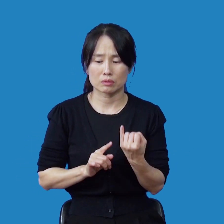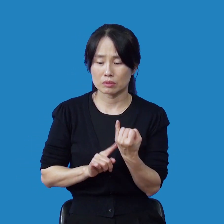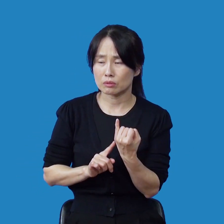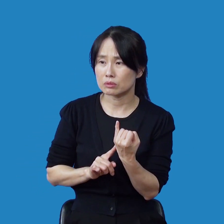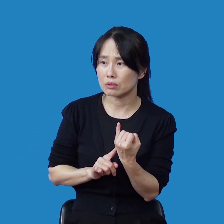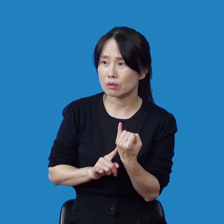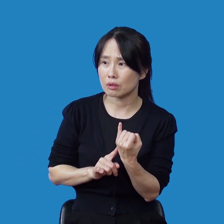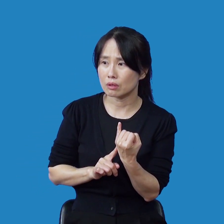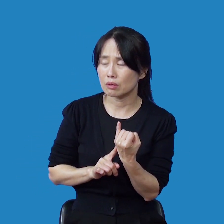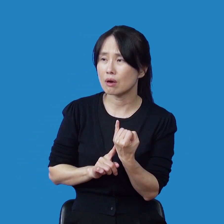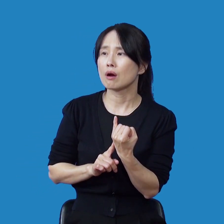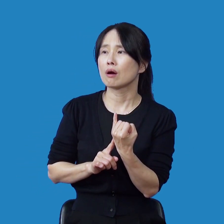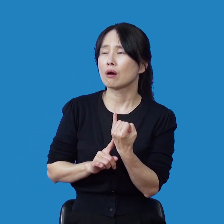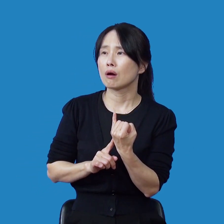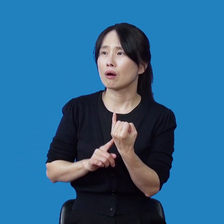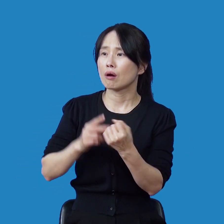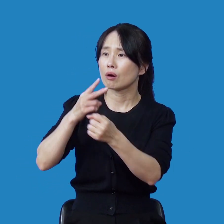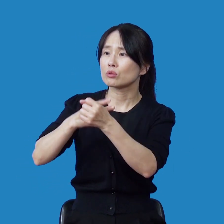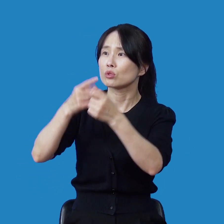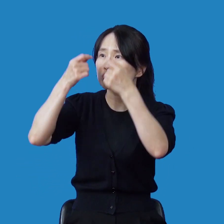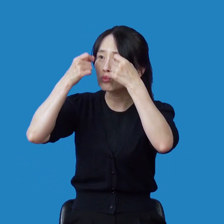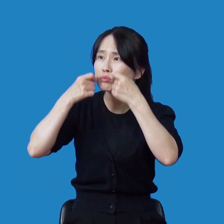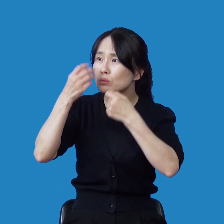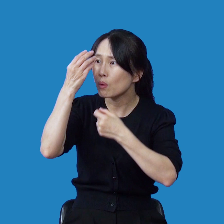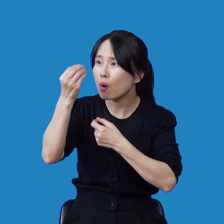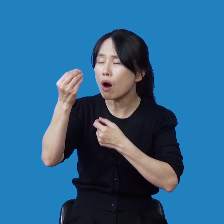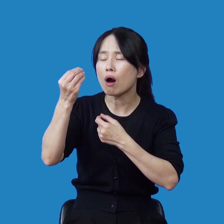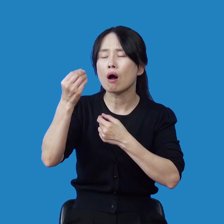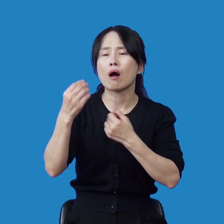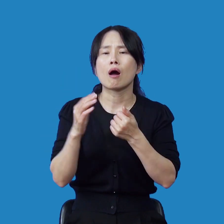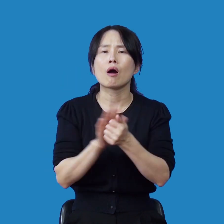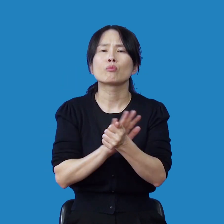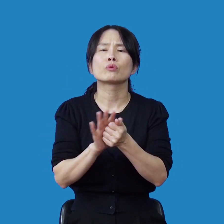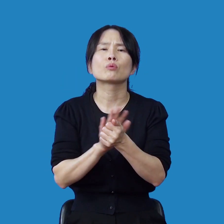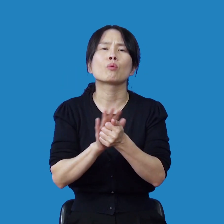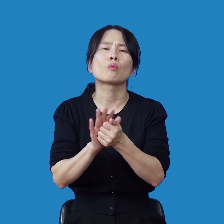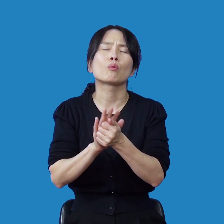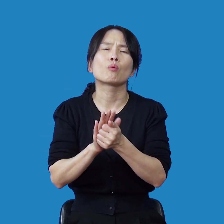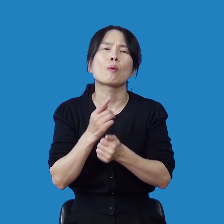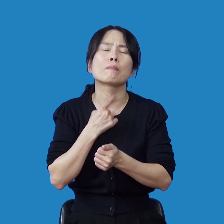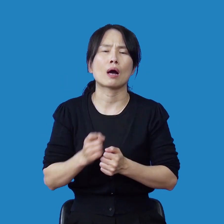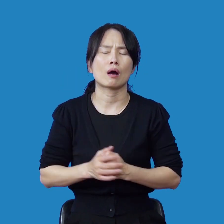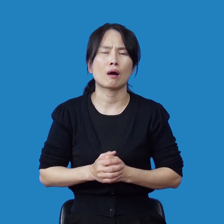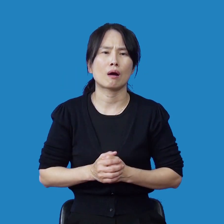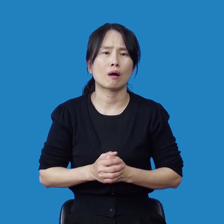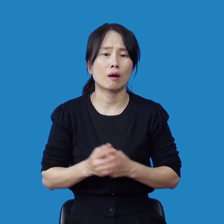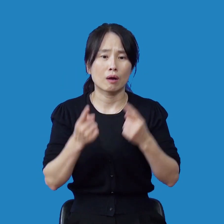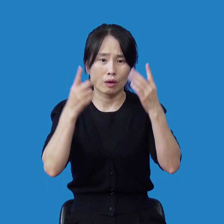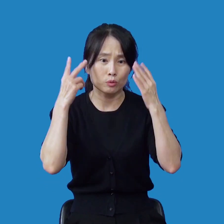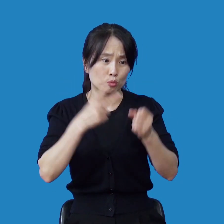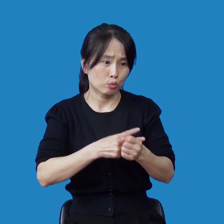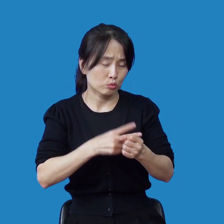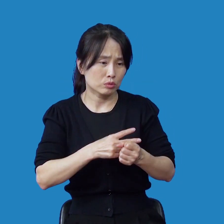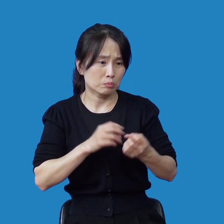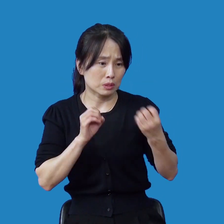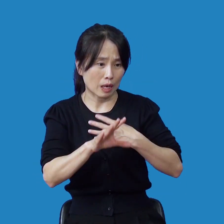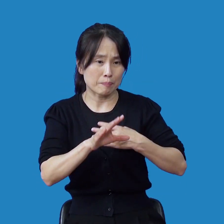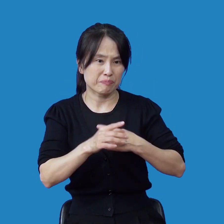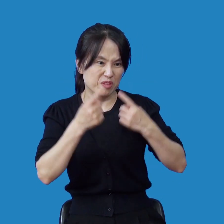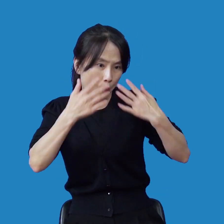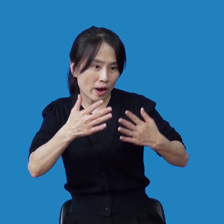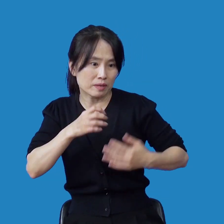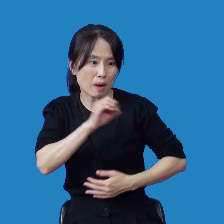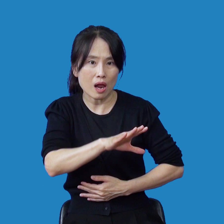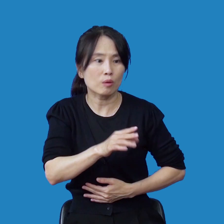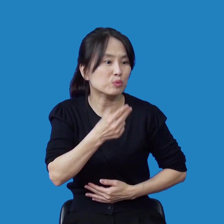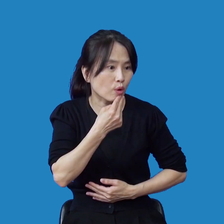마르바더니 말할 수 없는 위로를 받았다고 합니다. 그날 교수님으로부터 어떤 대답도 들은 것은 없지만